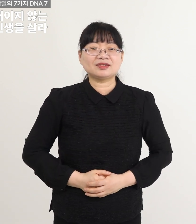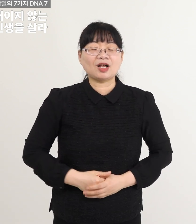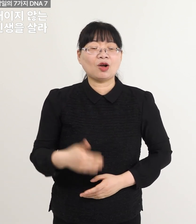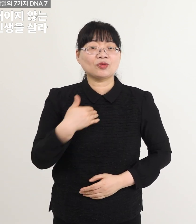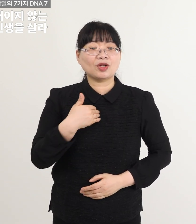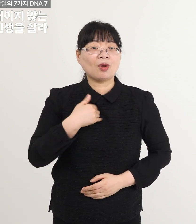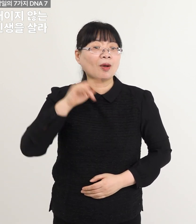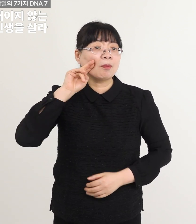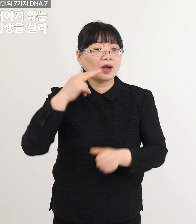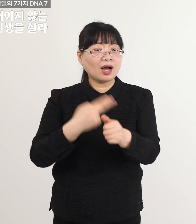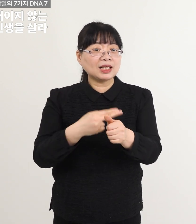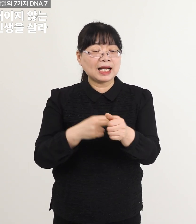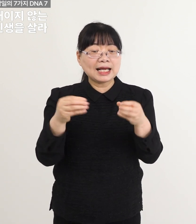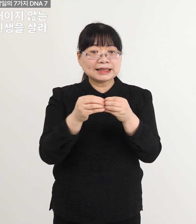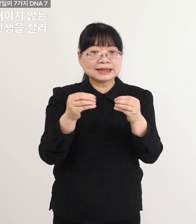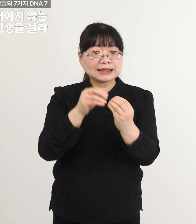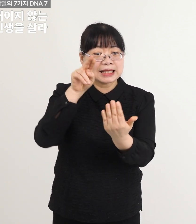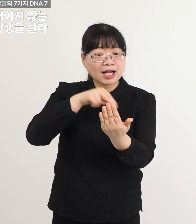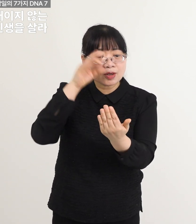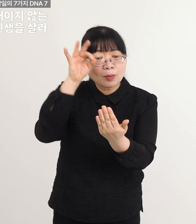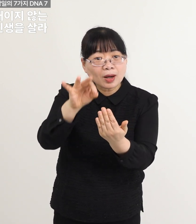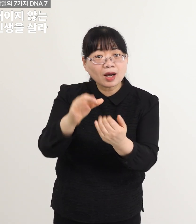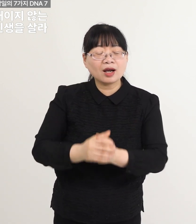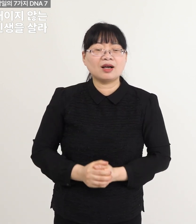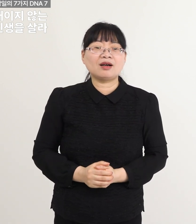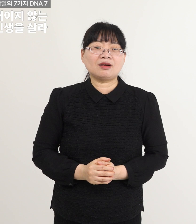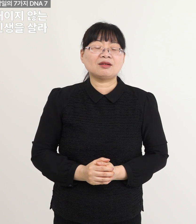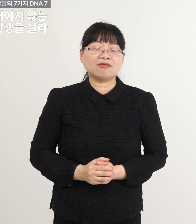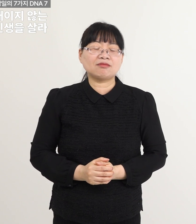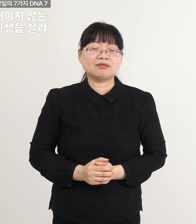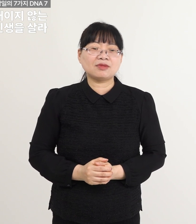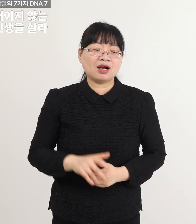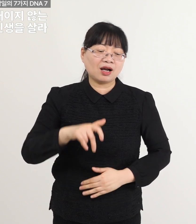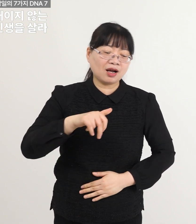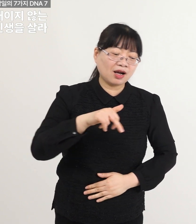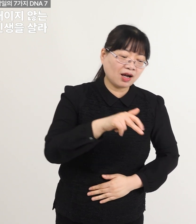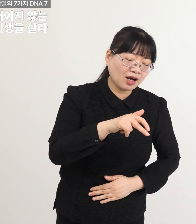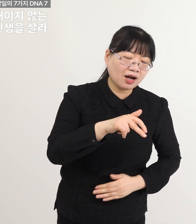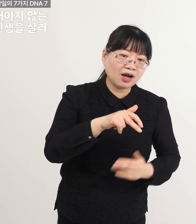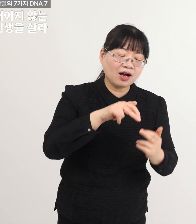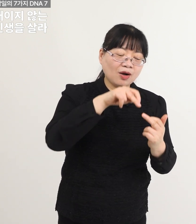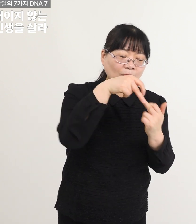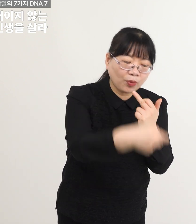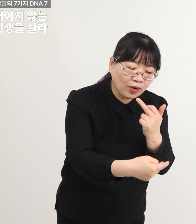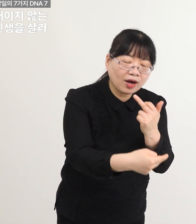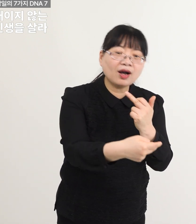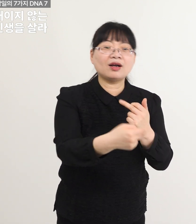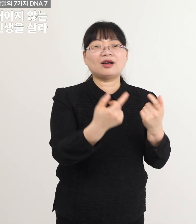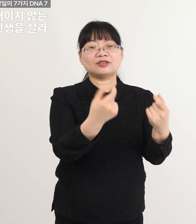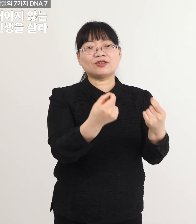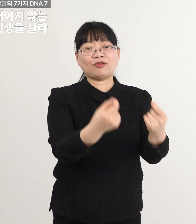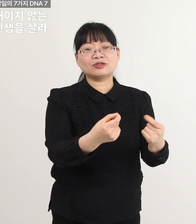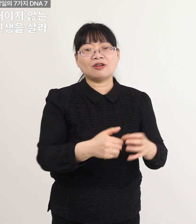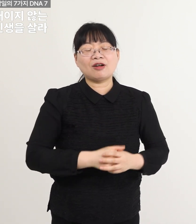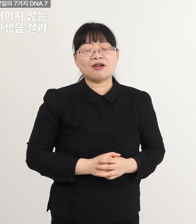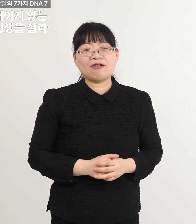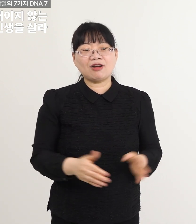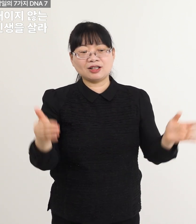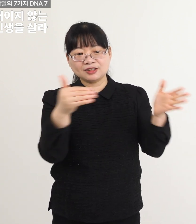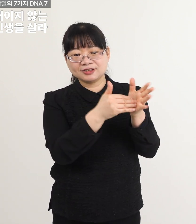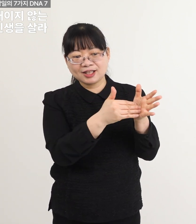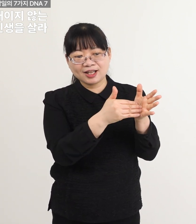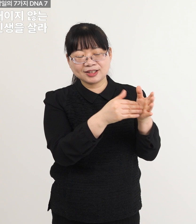전 바울의 글 속에 이렇게 가다가 그냥 절벽처럼 툭 떨어지듯이